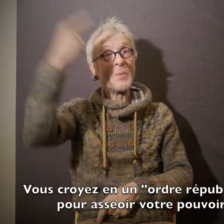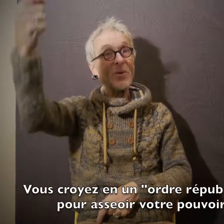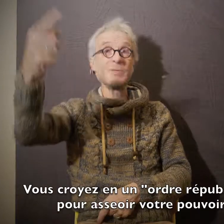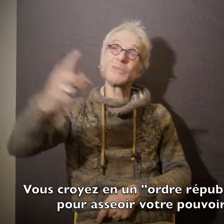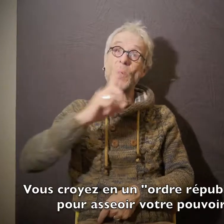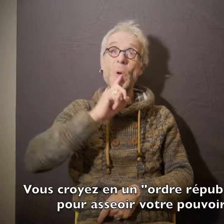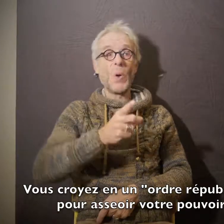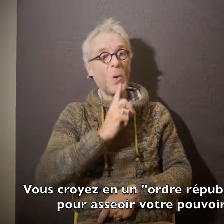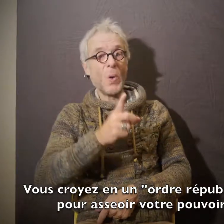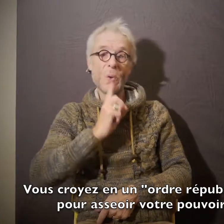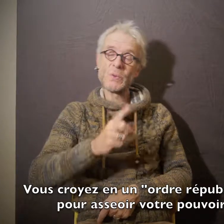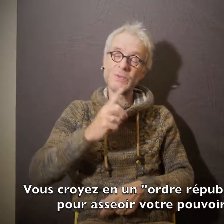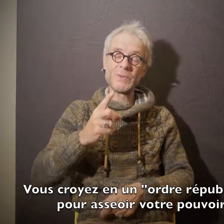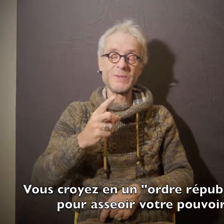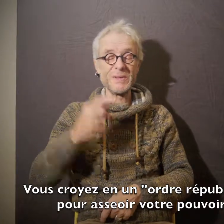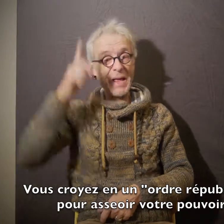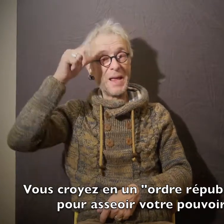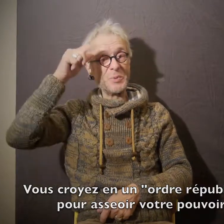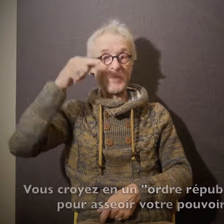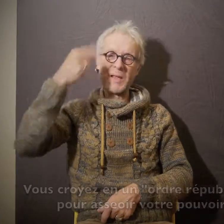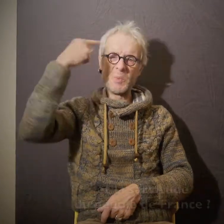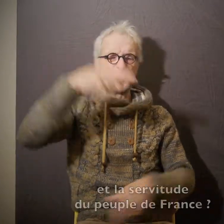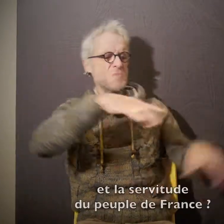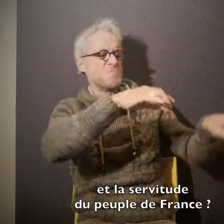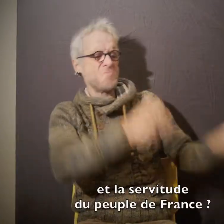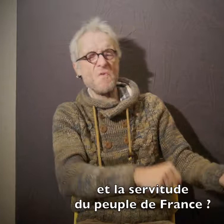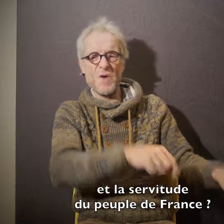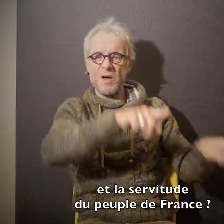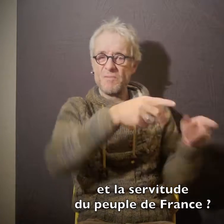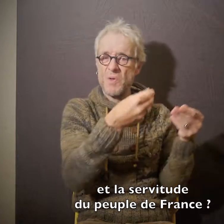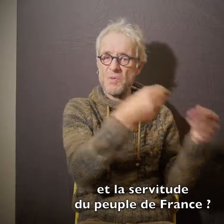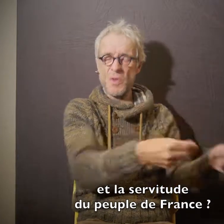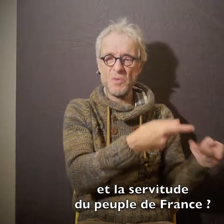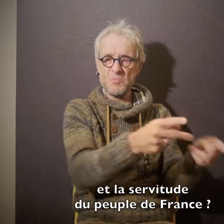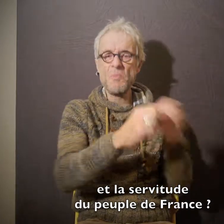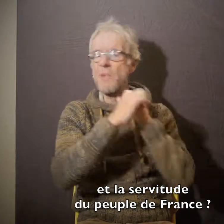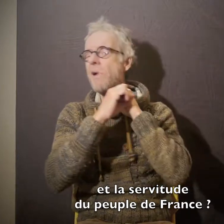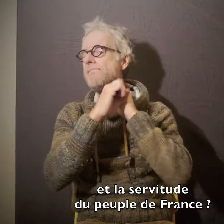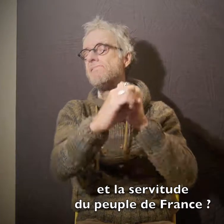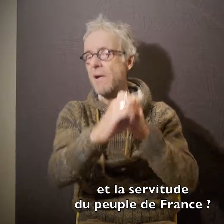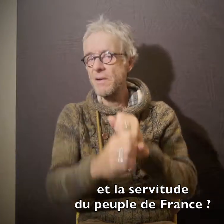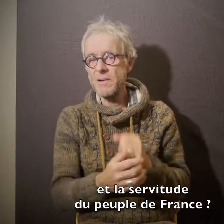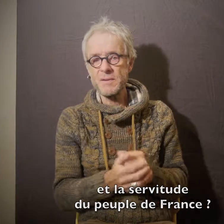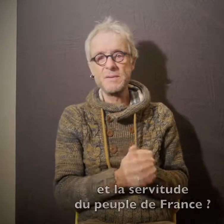Vous croyez en un ordre républicain pour asseoir votre pouvoir et la servitude du peuple de France?